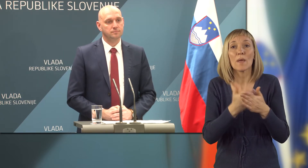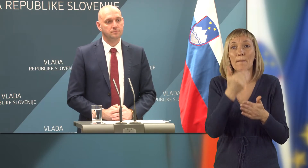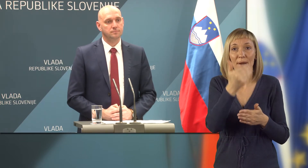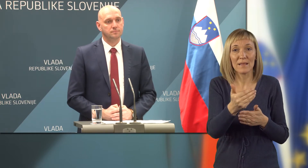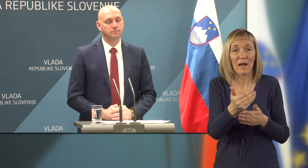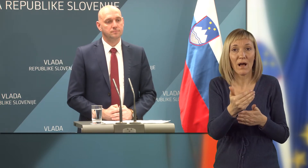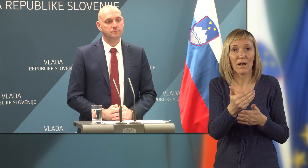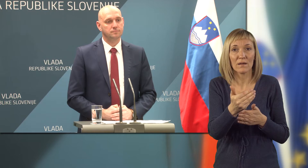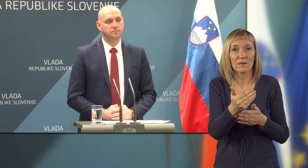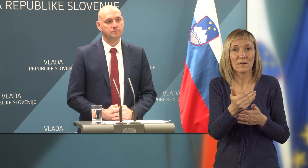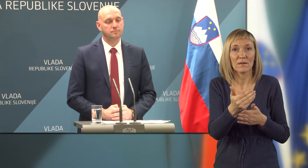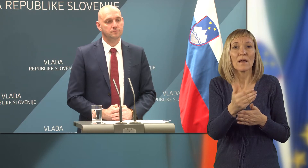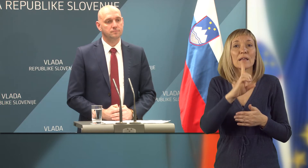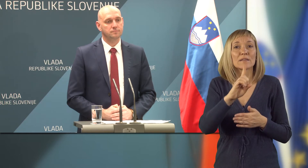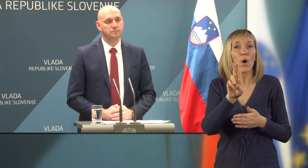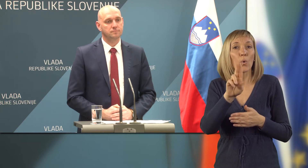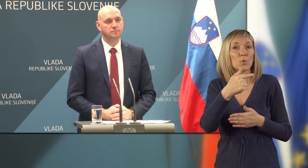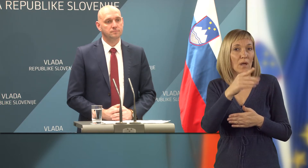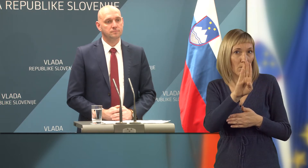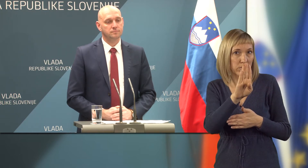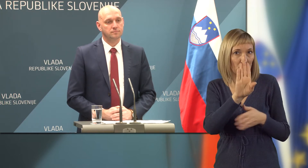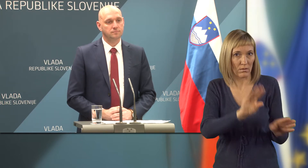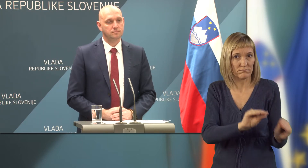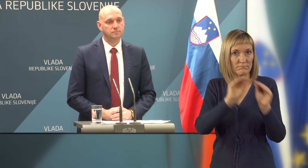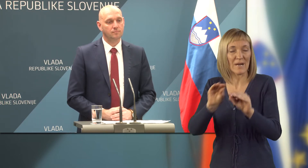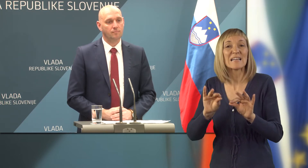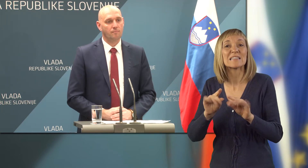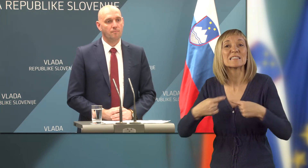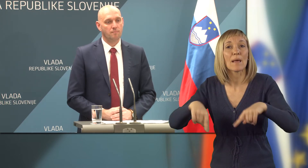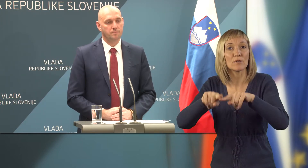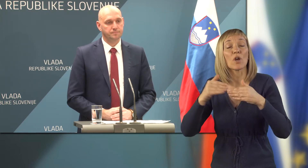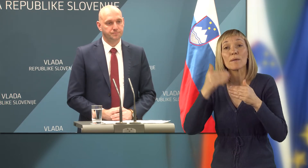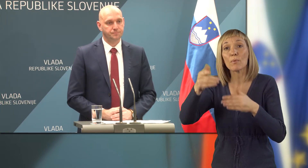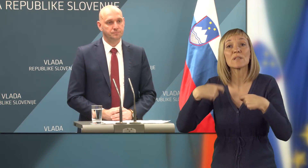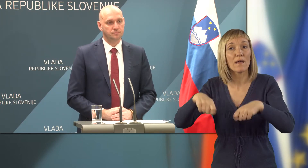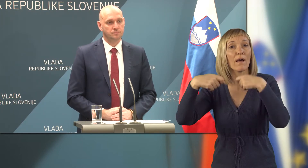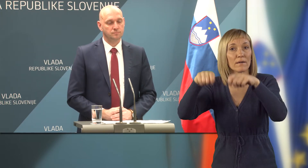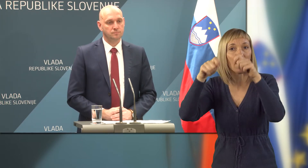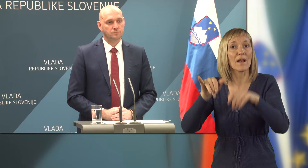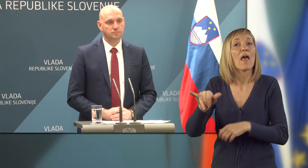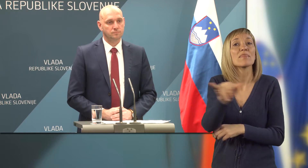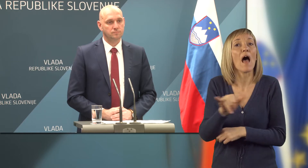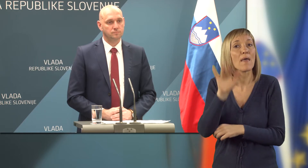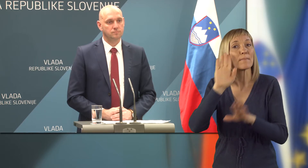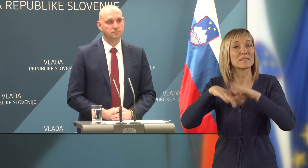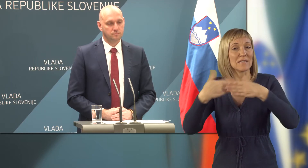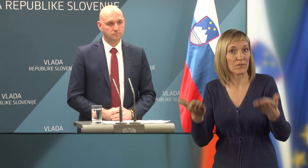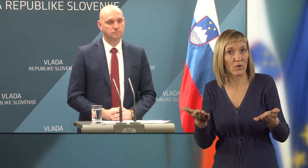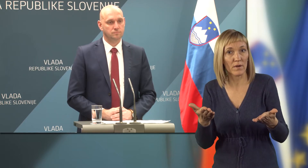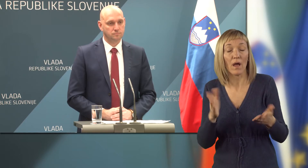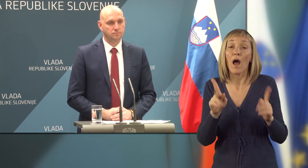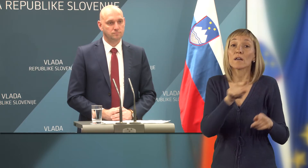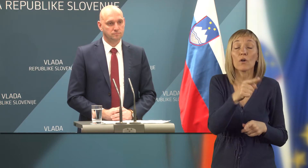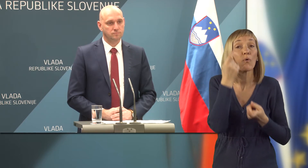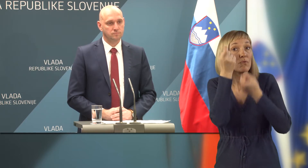so tudi predlagali, da bi se z DUTB na sklad prenesla zemljišča, na katerih bi potem gradili najemna stanovanja.